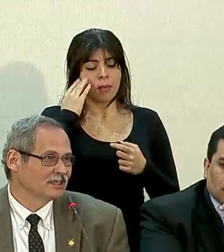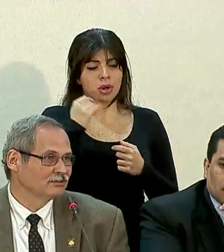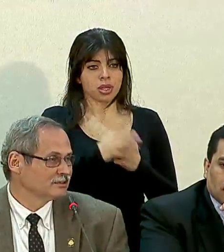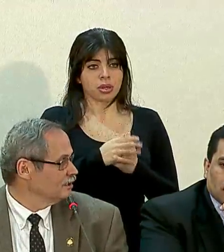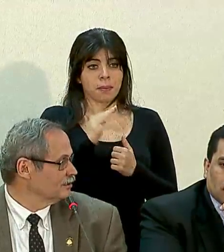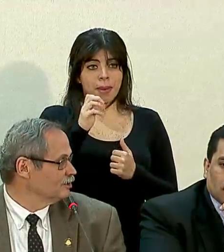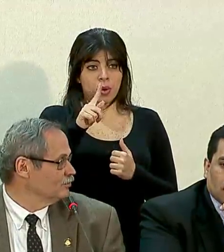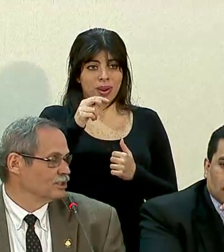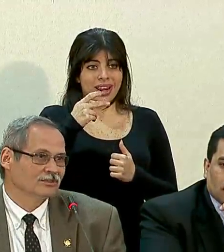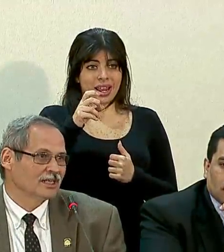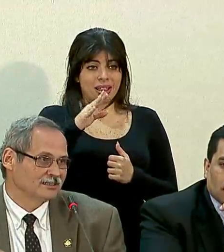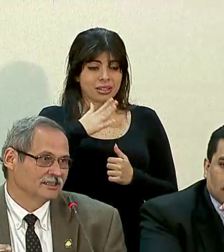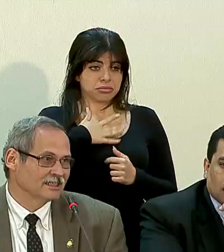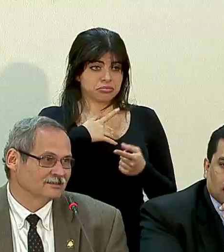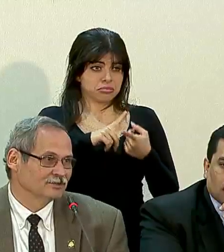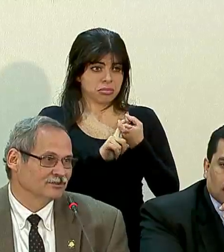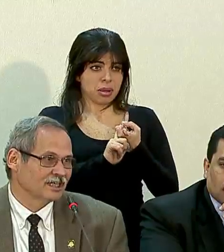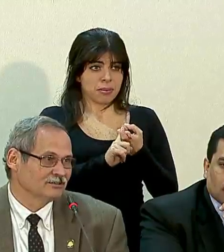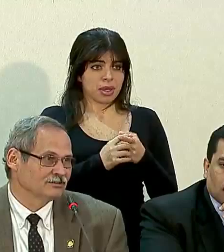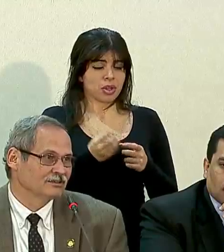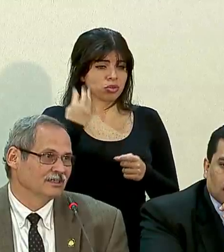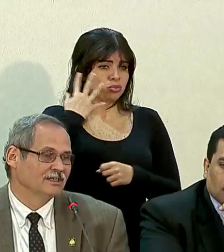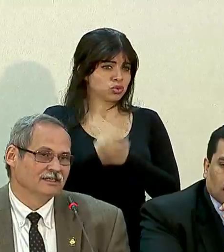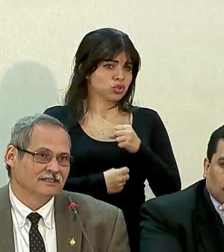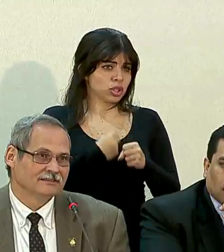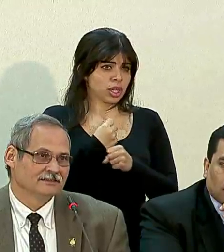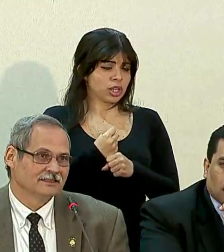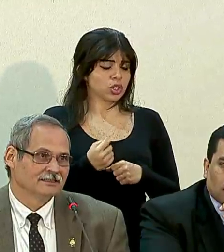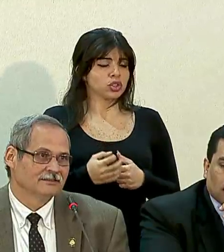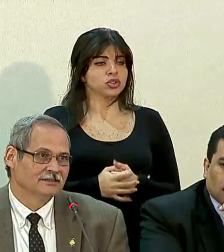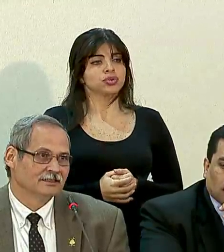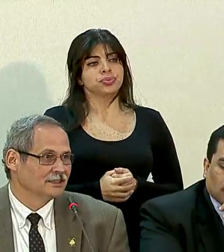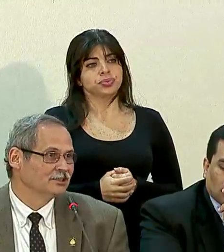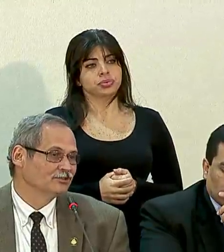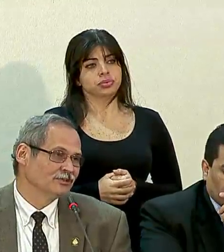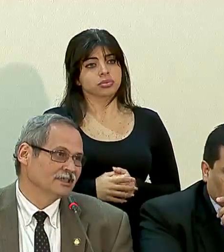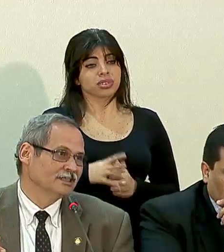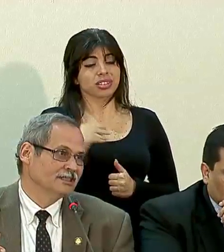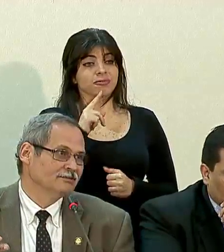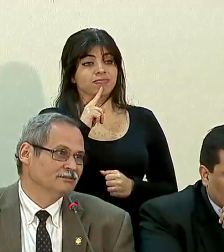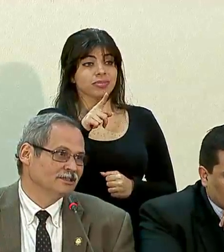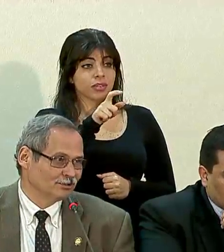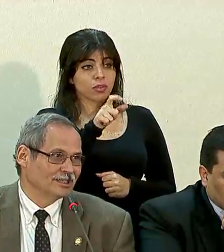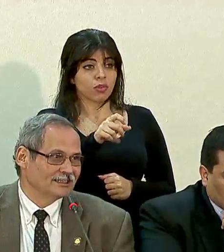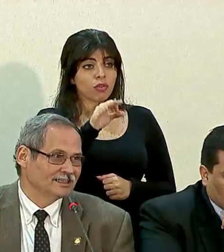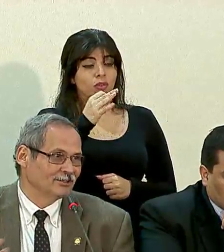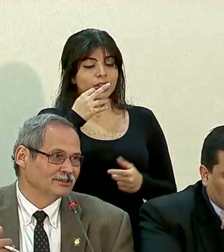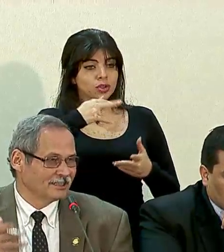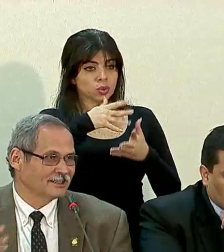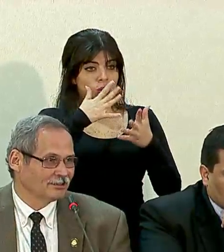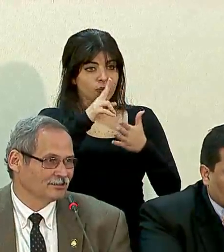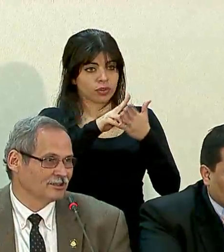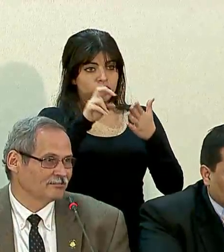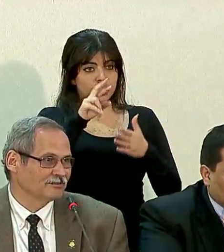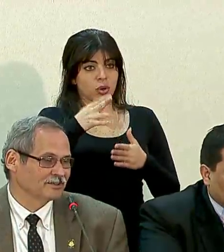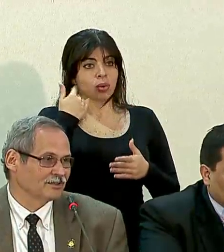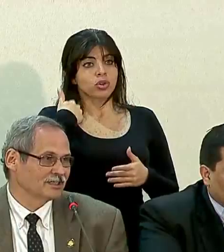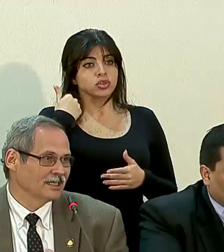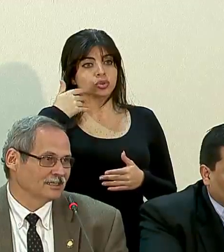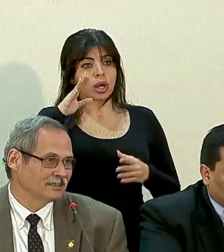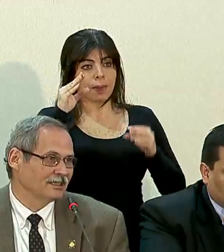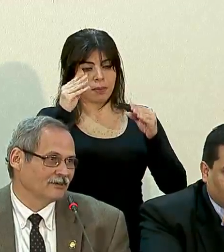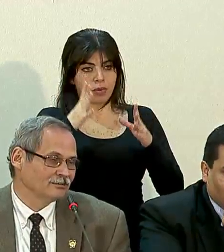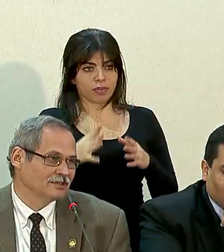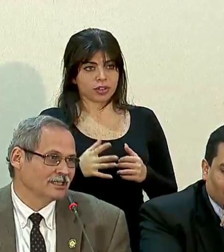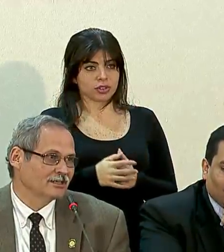Manuel Hernando es amigo mío desde hace muchos años. De hecho, fue estudiante en la UCR cuando yo era profesor